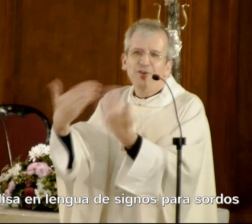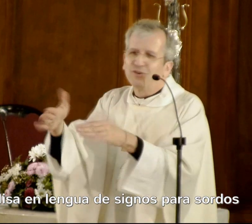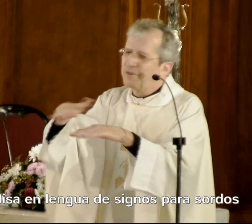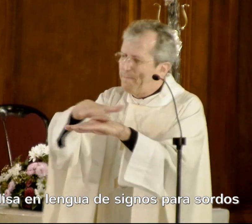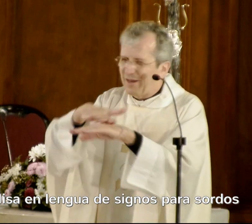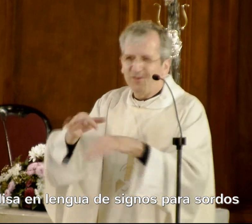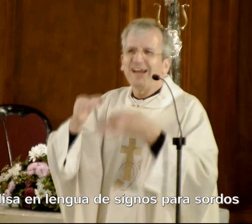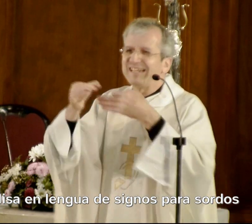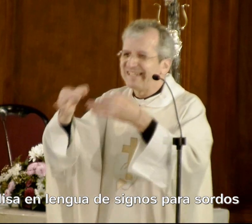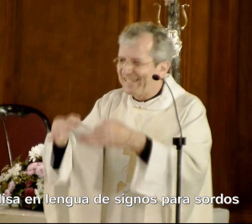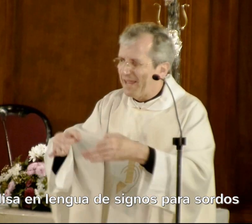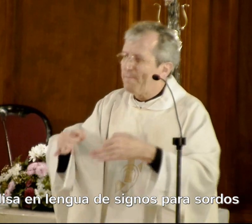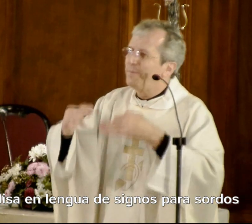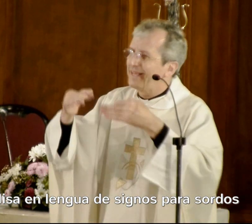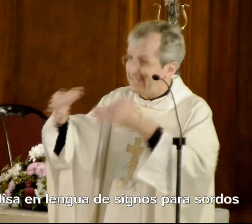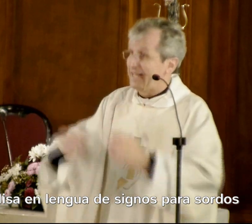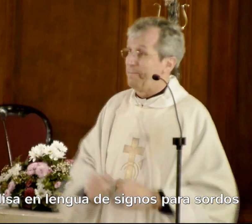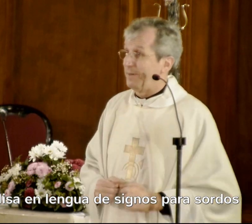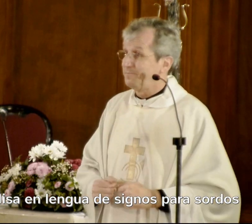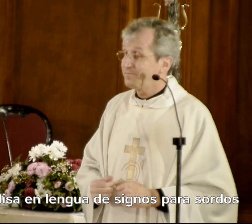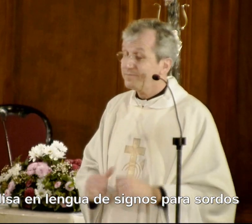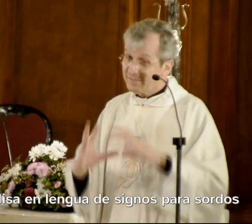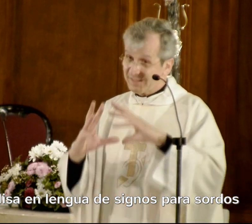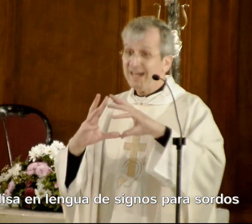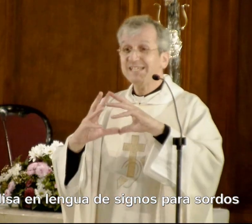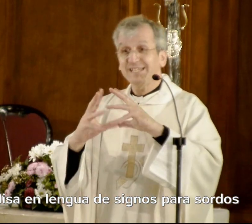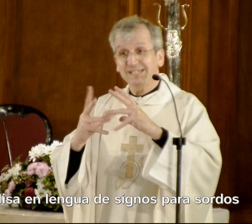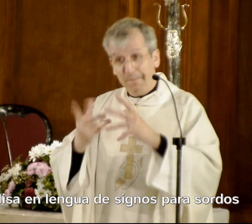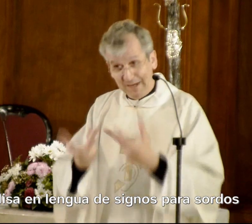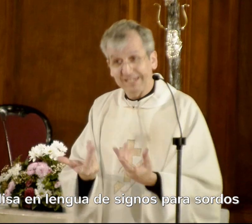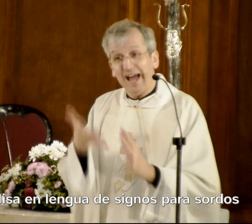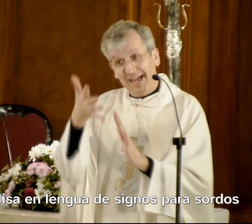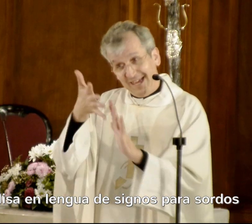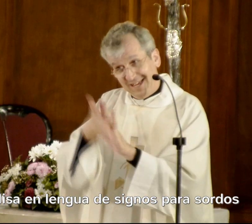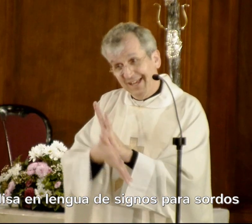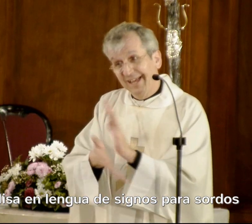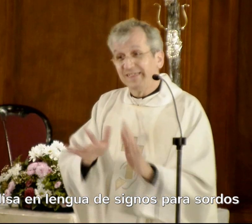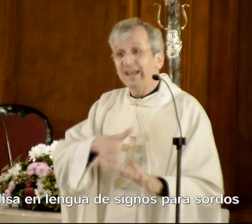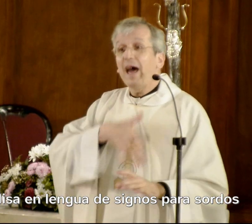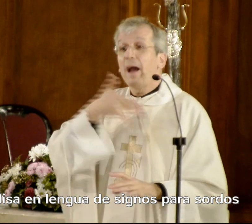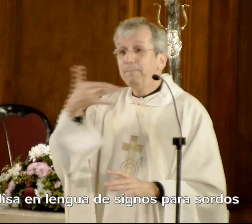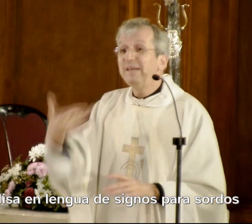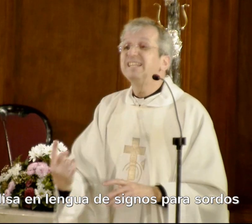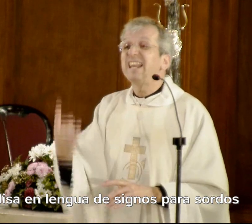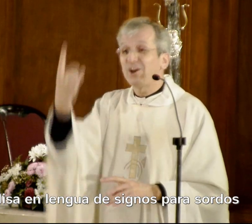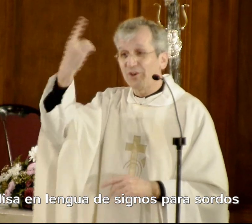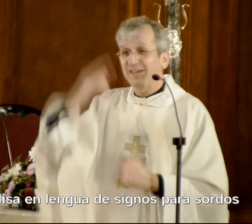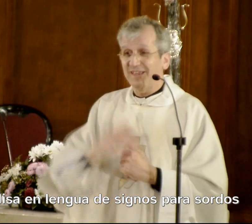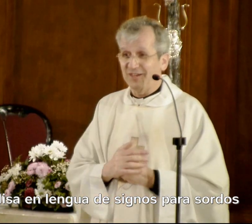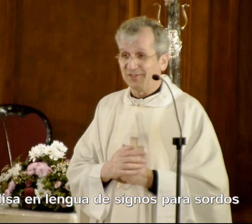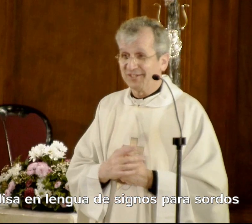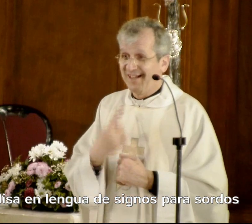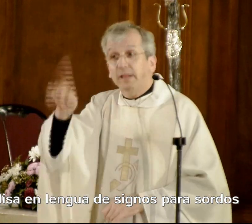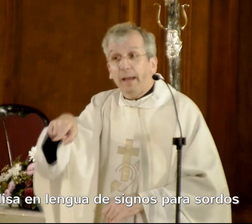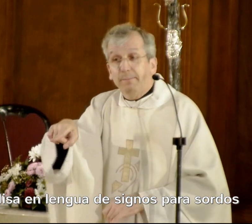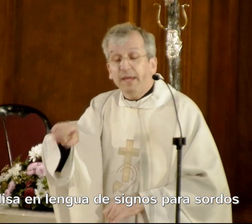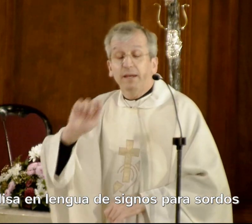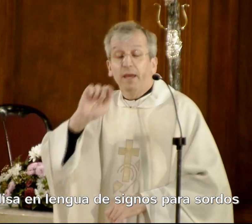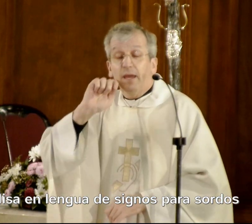nos perdona siempre, siempre. Ese es el mensaje de la misericordia de Dios. También es